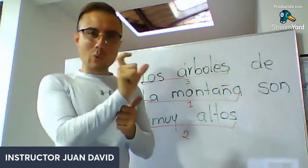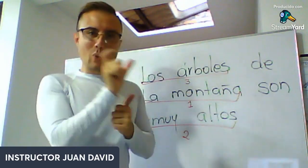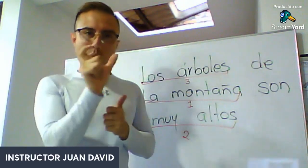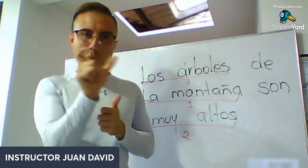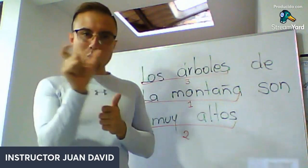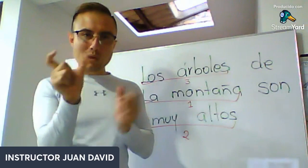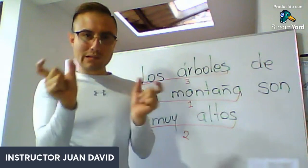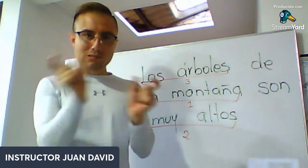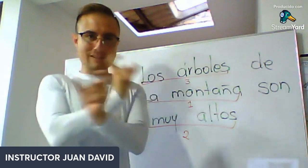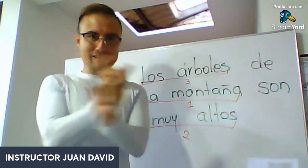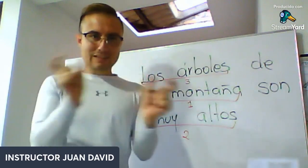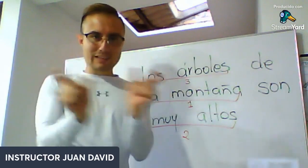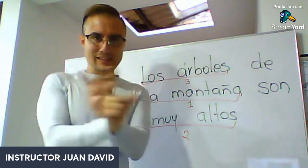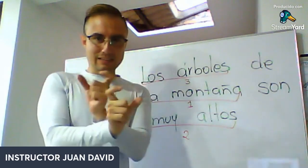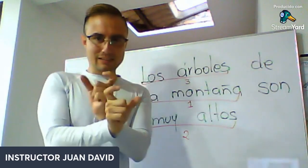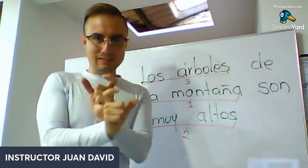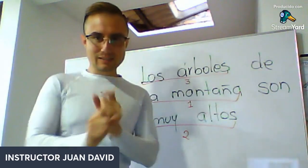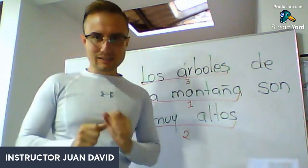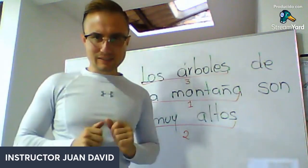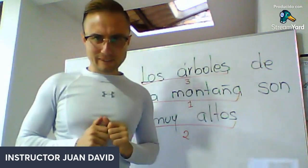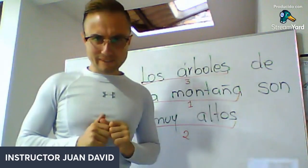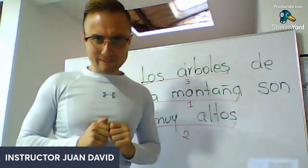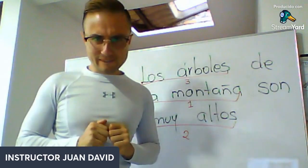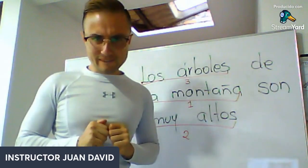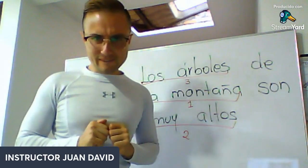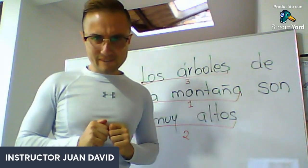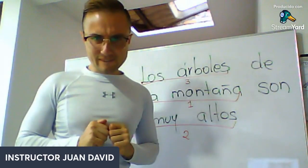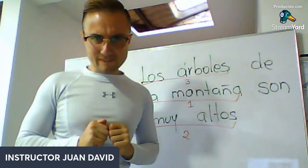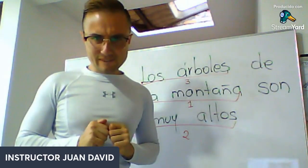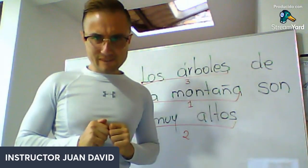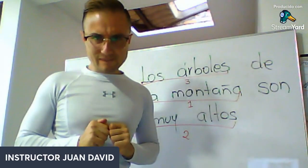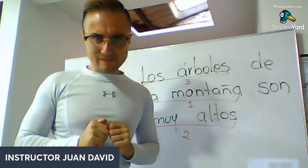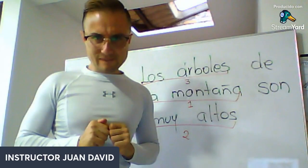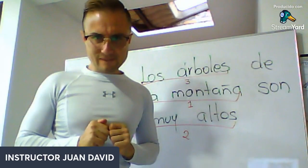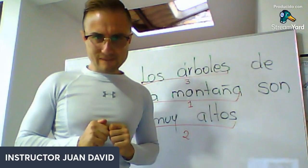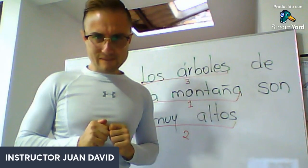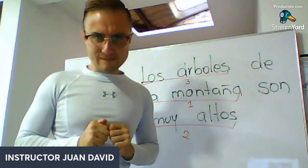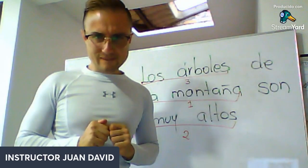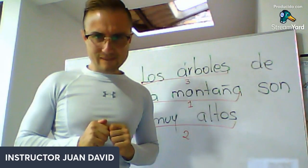también van a ir escribiendo el orden de la frase conmigo listo